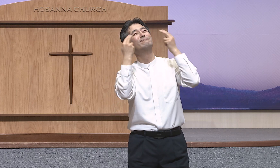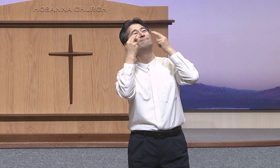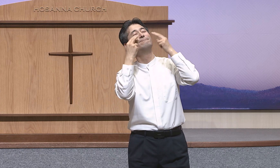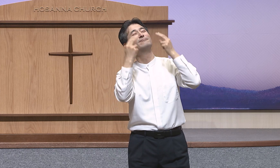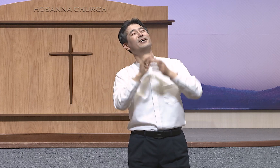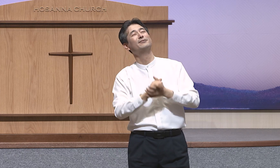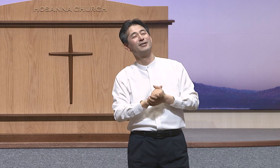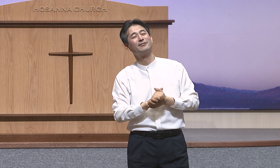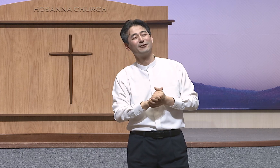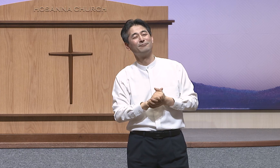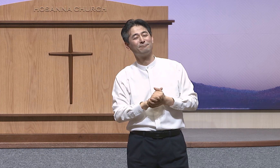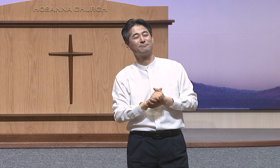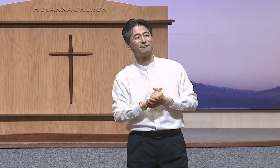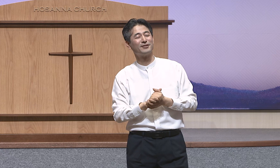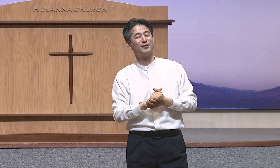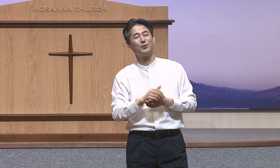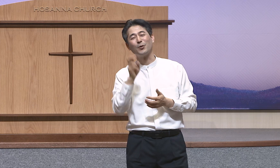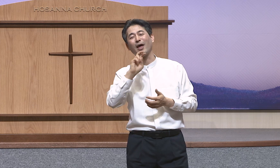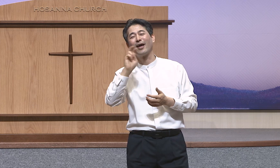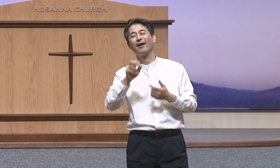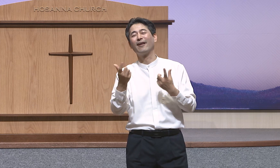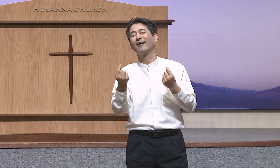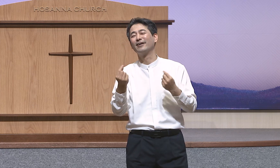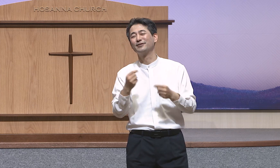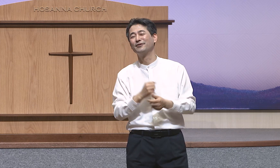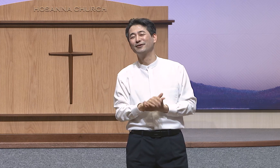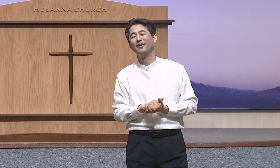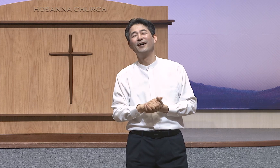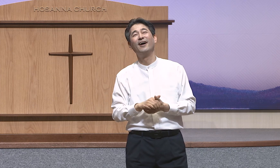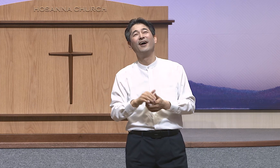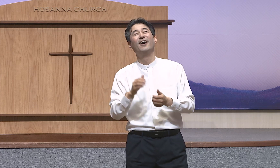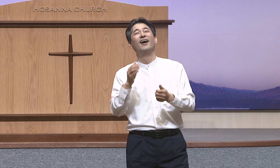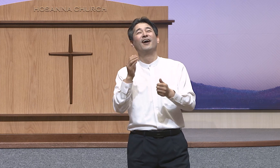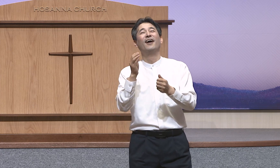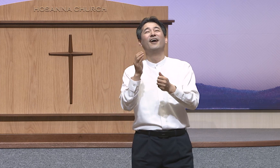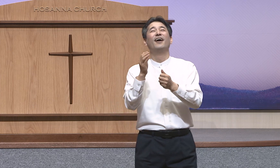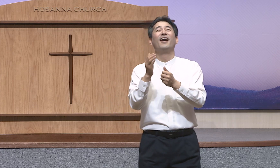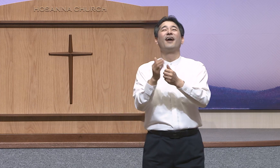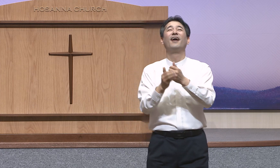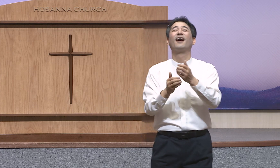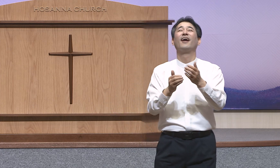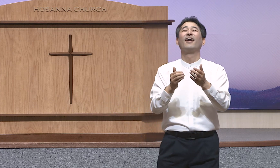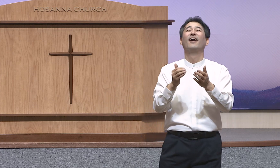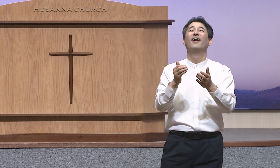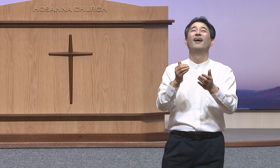그렇게 또 위로를 받았고, 그러면서 찬양을 하면서